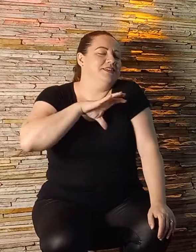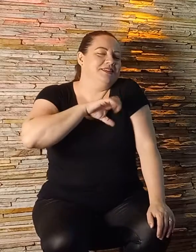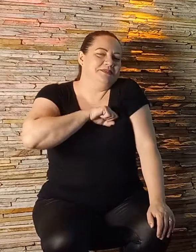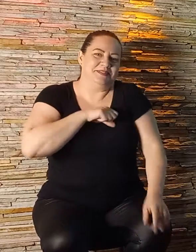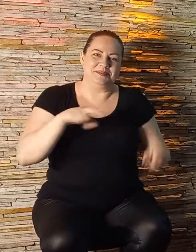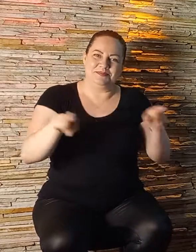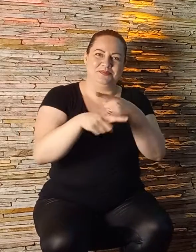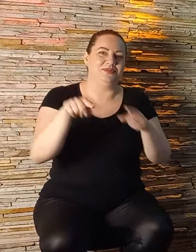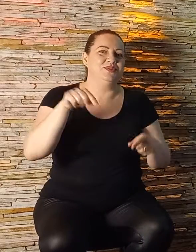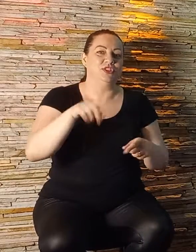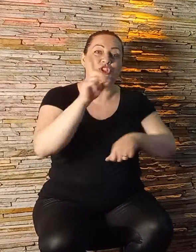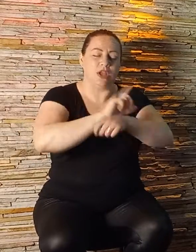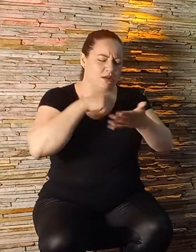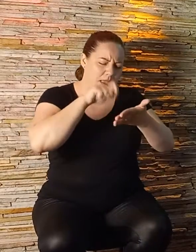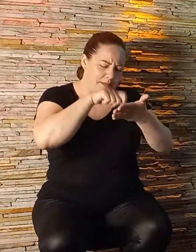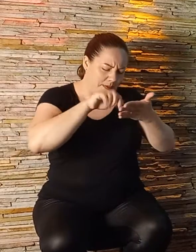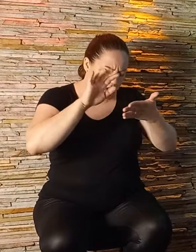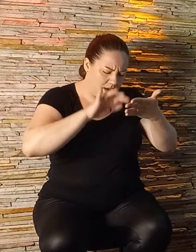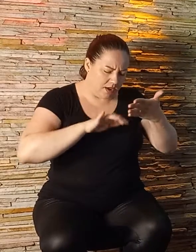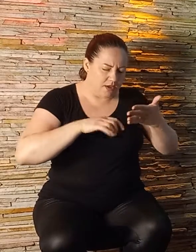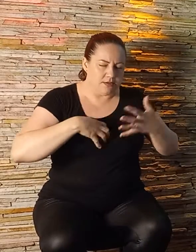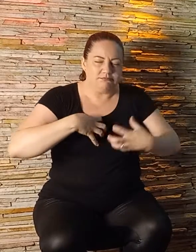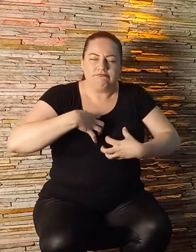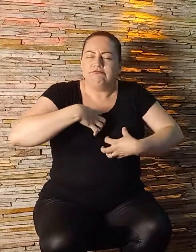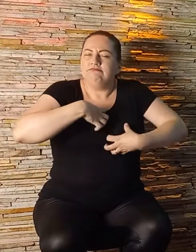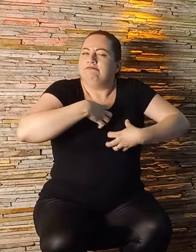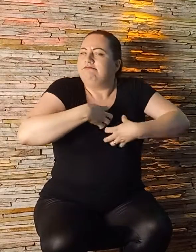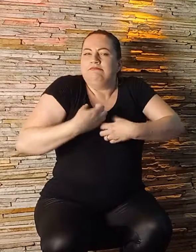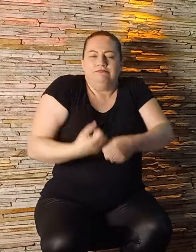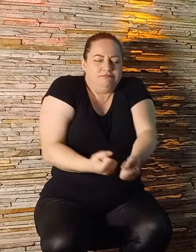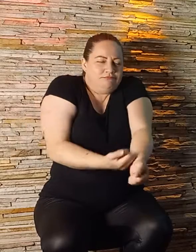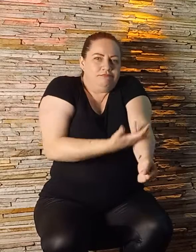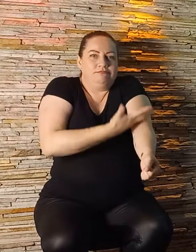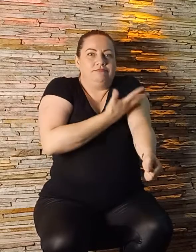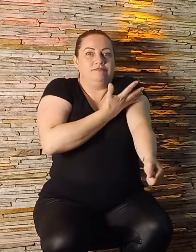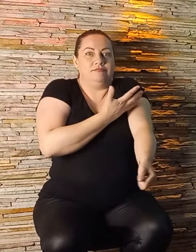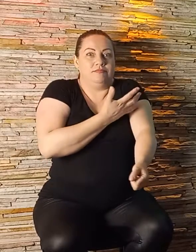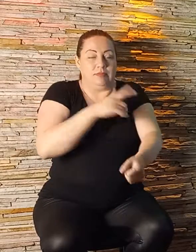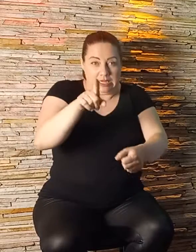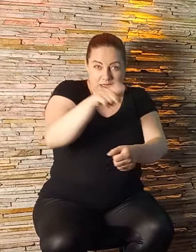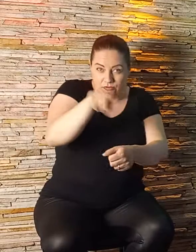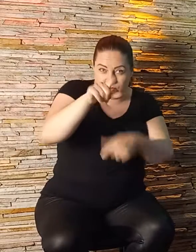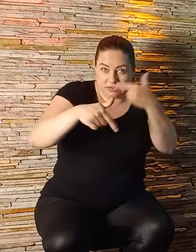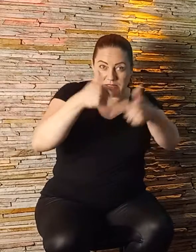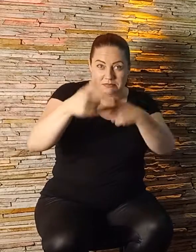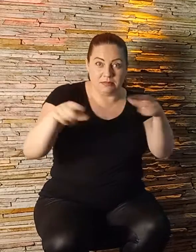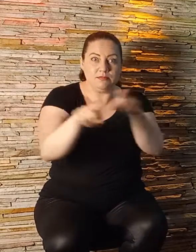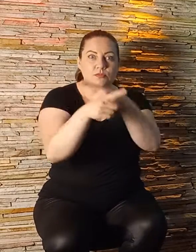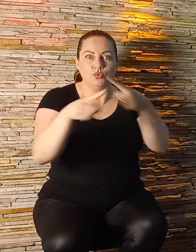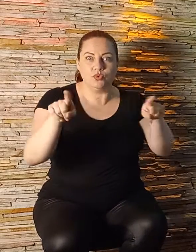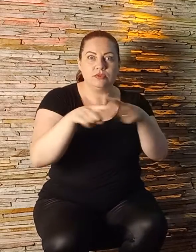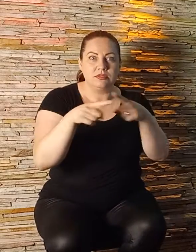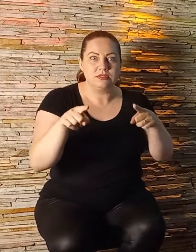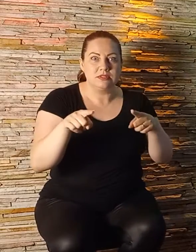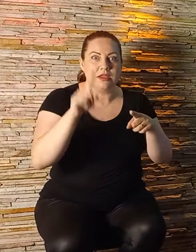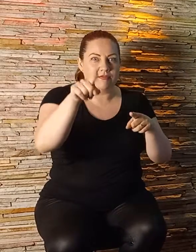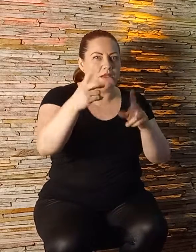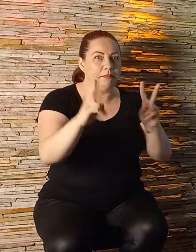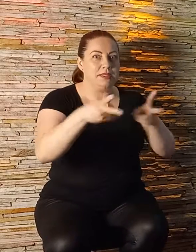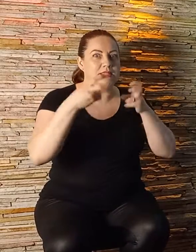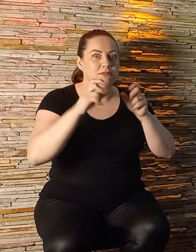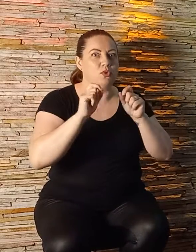essa música serve o dia que eu escrevi essa música eu tava muito inspirada eu escrevi lá no conta para quem trabalha com músicas vai se